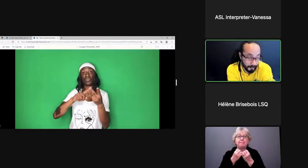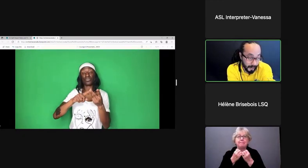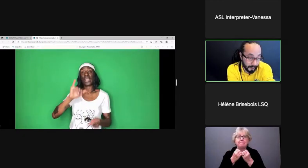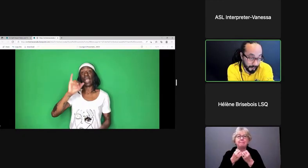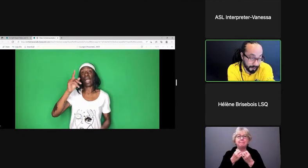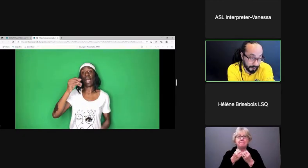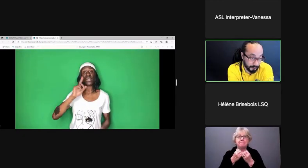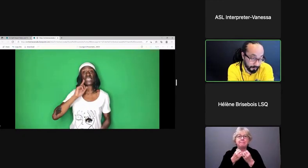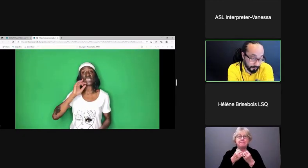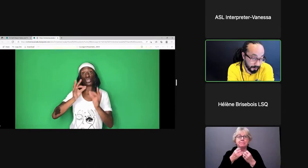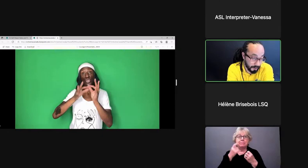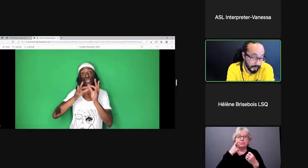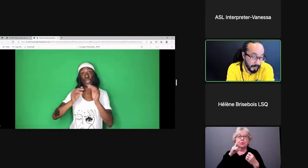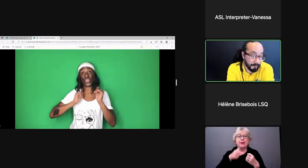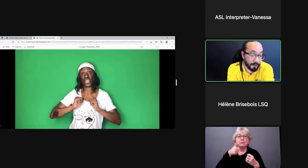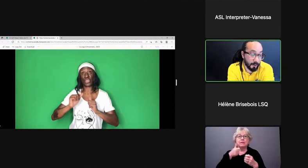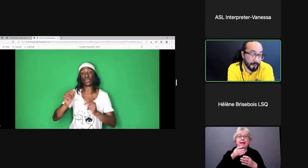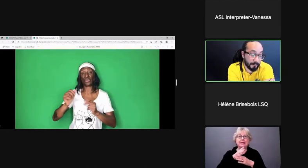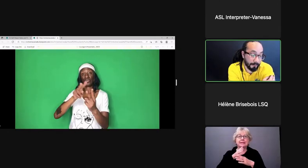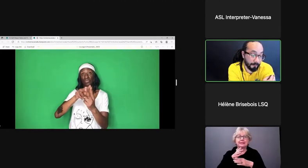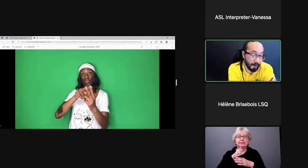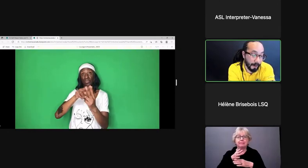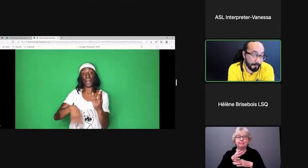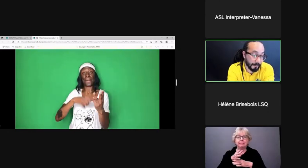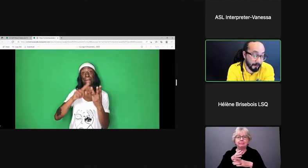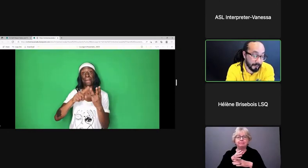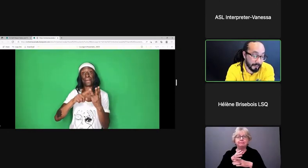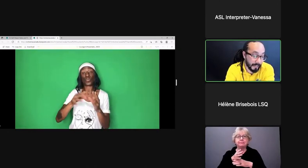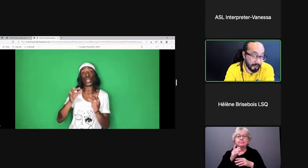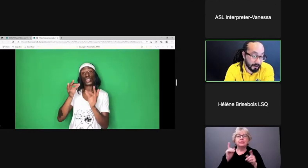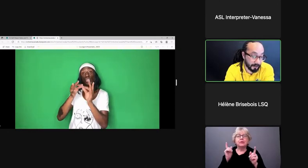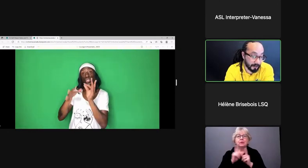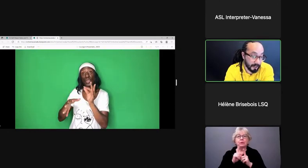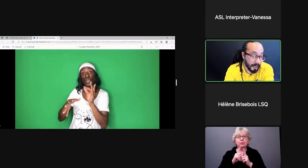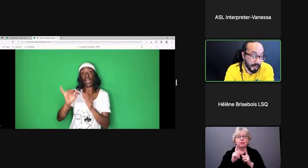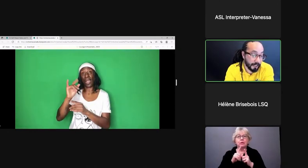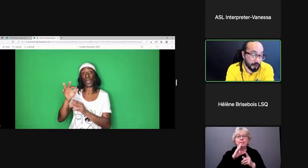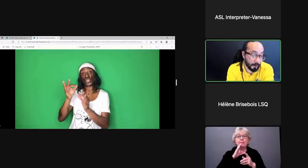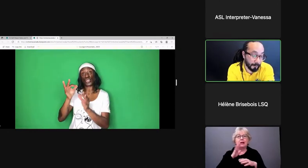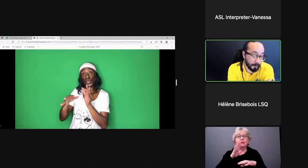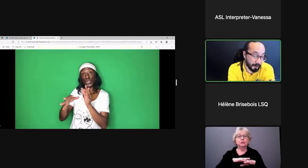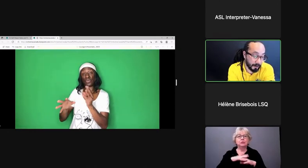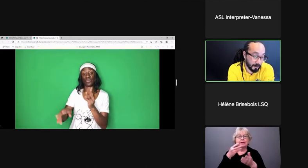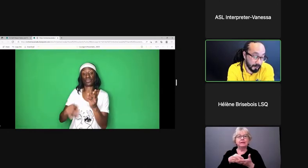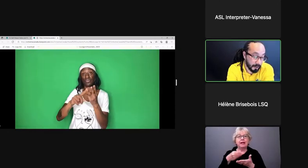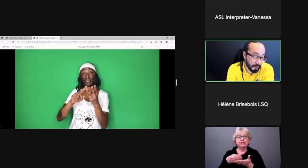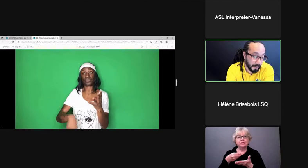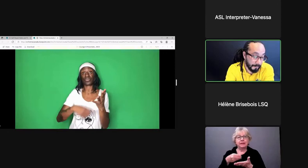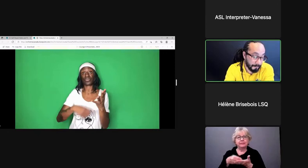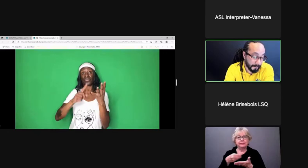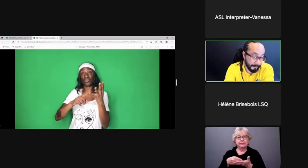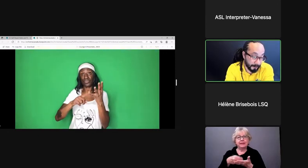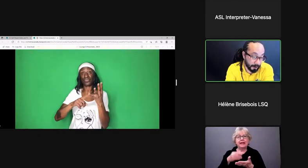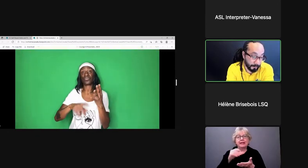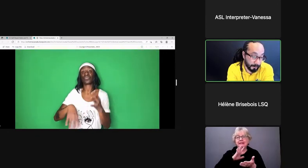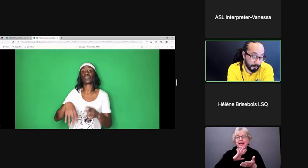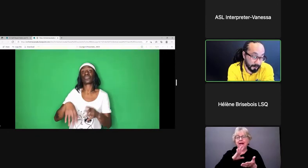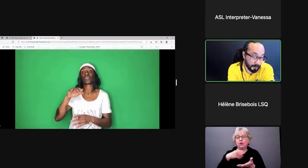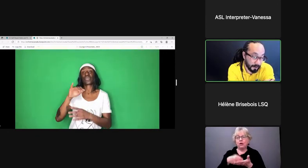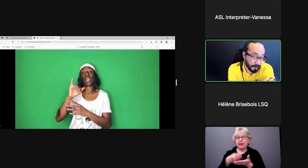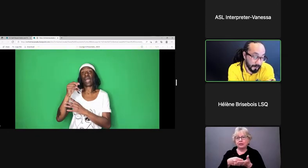'accessibilité. Il y a aussi une question de financement. Si vous recevez du financement, par